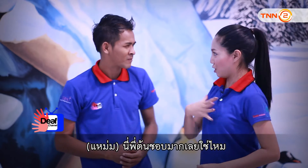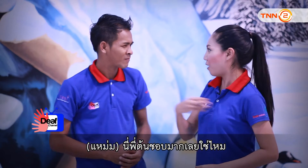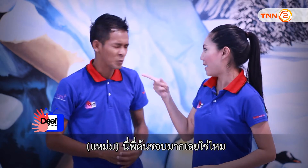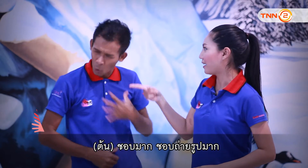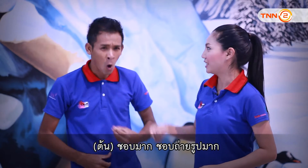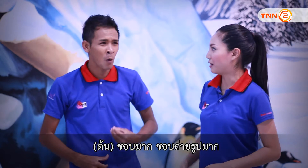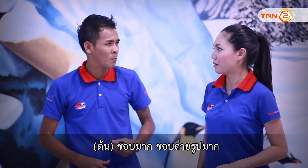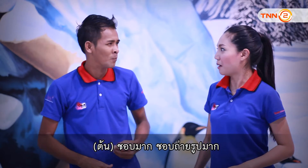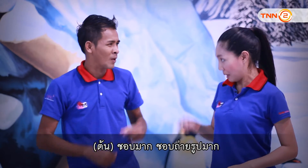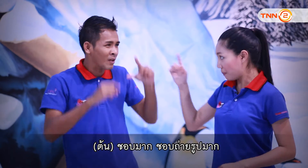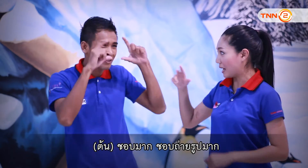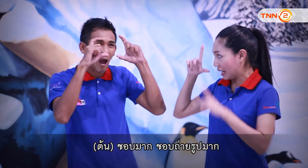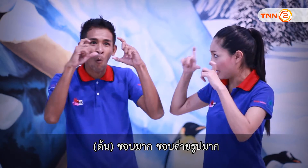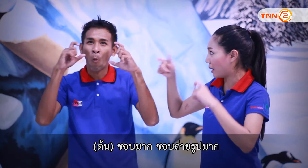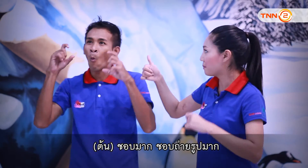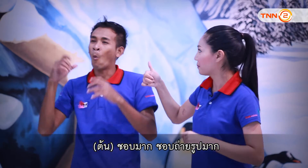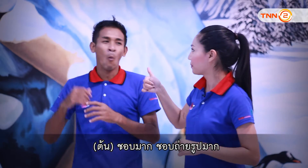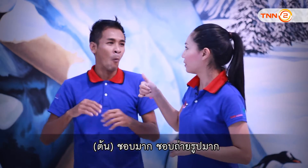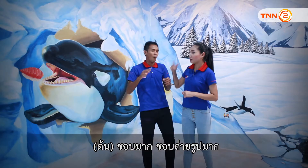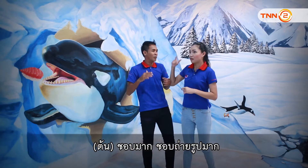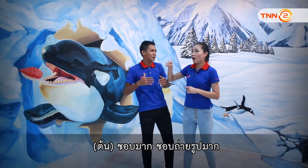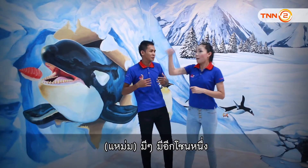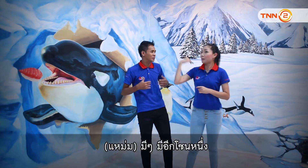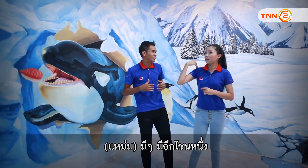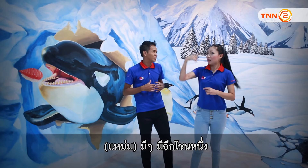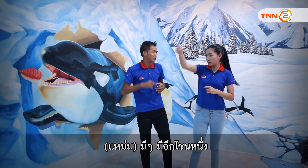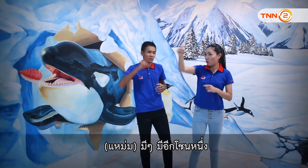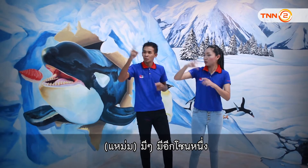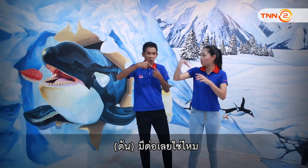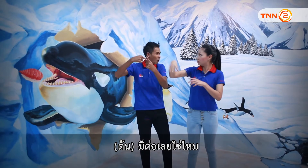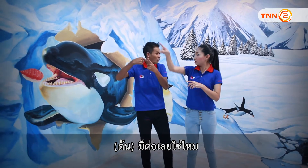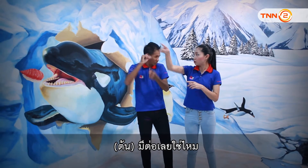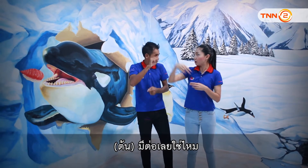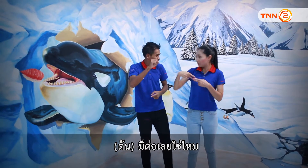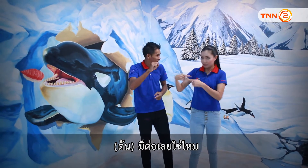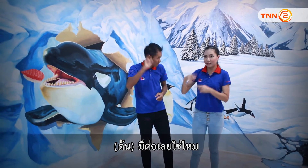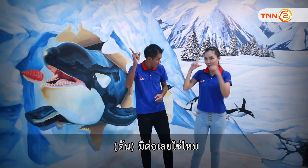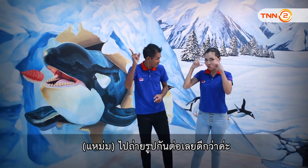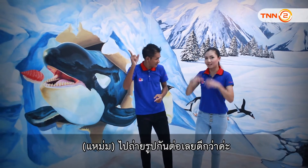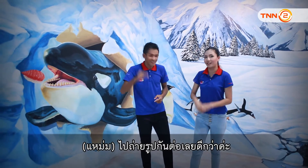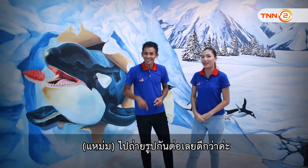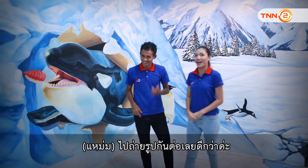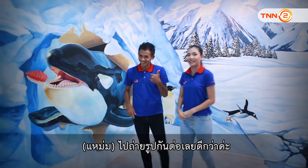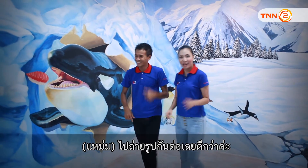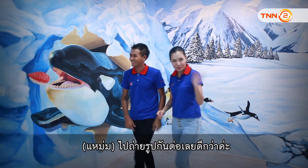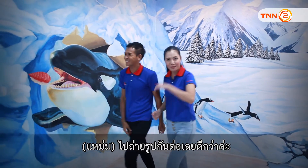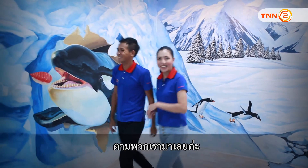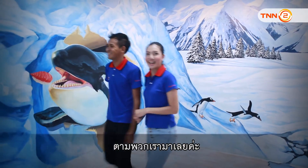คร ับ ชอบมากชอบถ่ายรูปมาก มีอีกโซนนึง มีต่อเลยใช่ไหม ถ่ายรูปกันต่อดีกว่าค่ะตามพวกเรามาเลยค่ะ